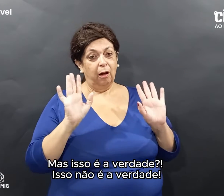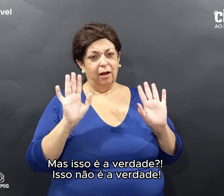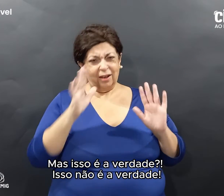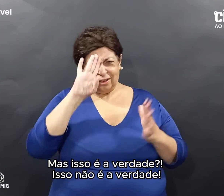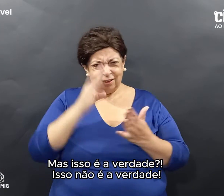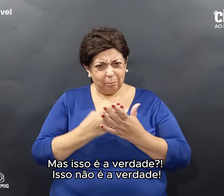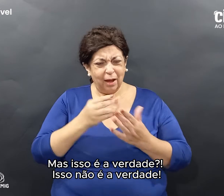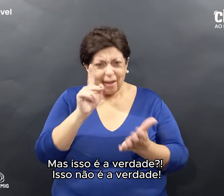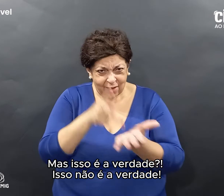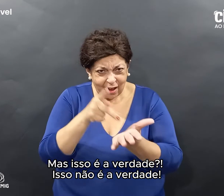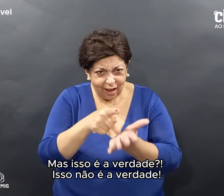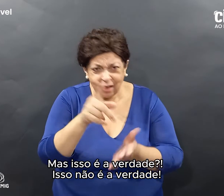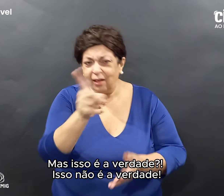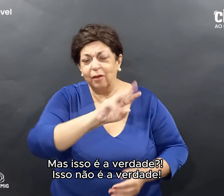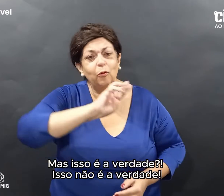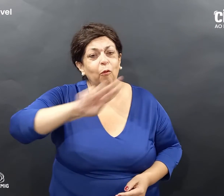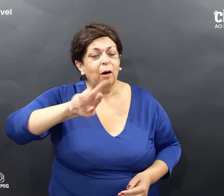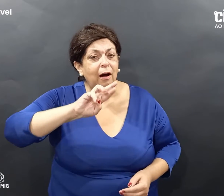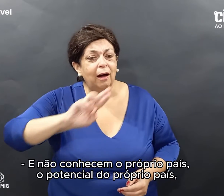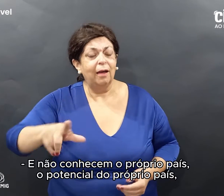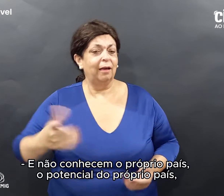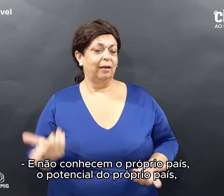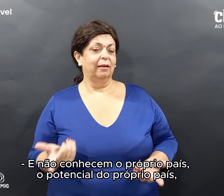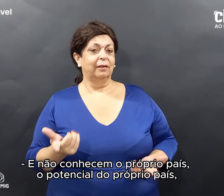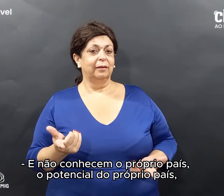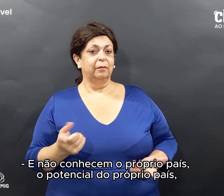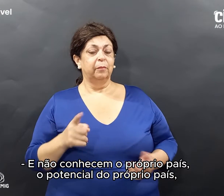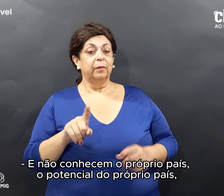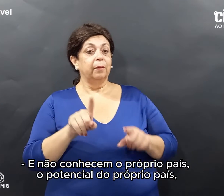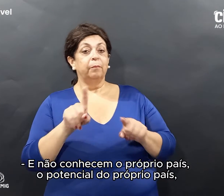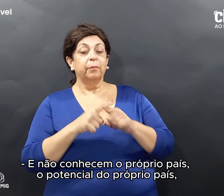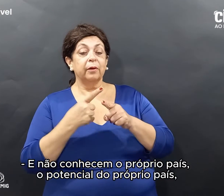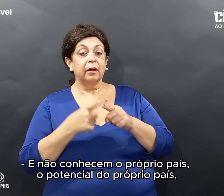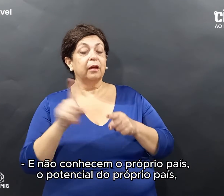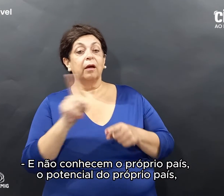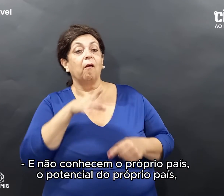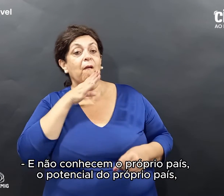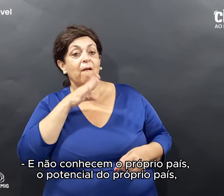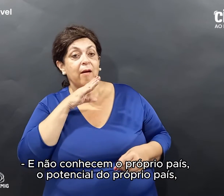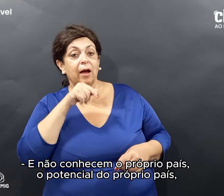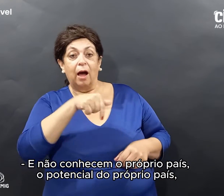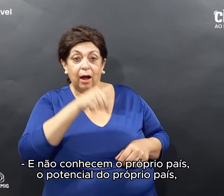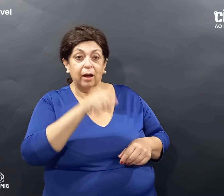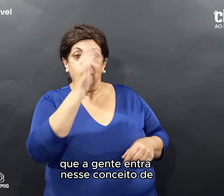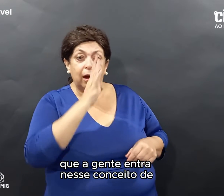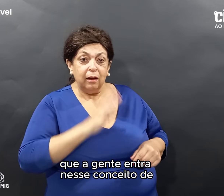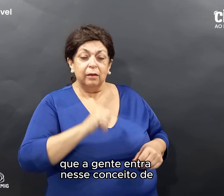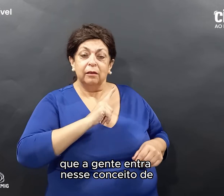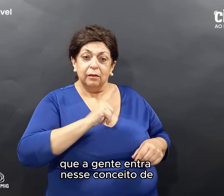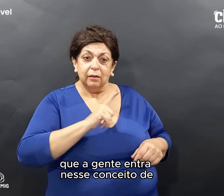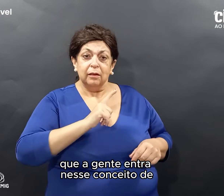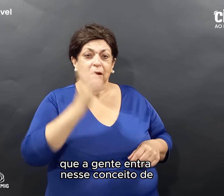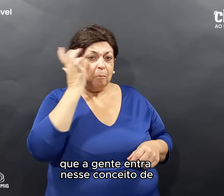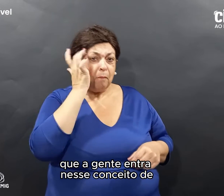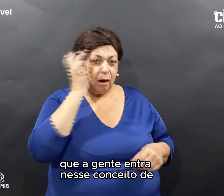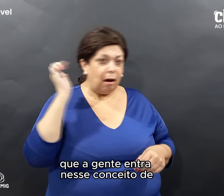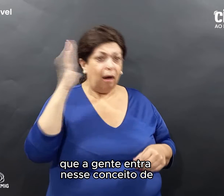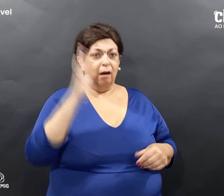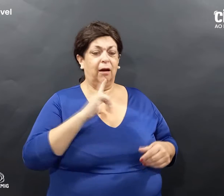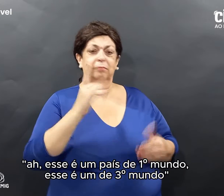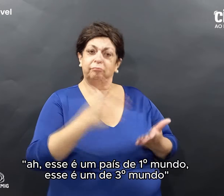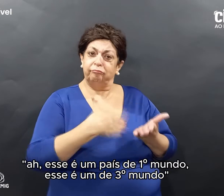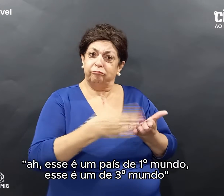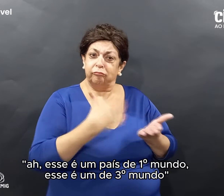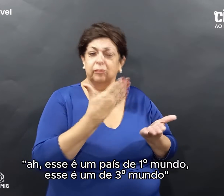mas isso é a verdade? Isso não é a verdade. E não conhecem o próprio país, né? O potencial do próprio país. Que Exatamente. A gente entra, né, nesse conceito